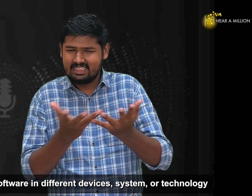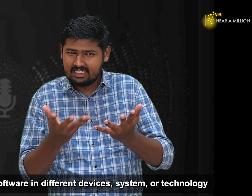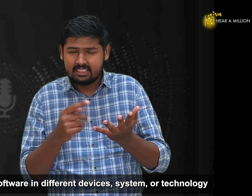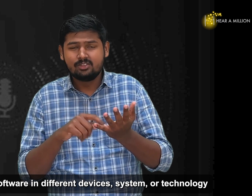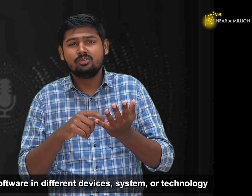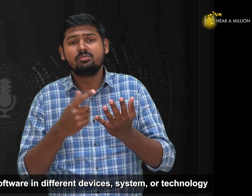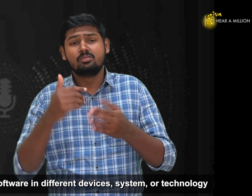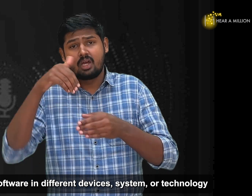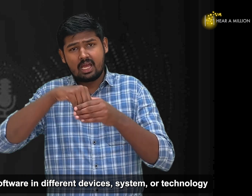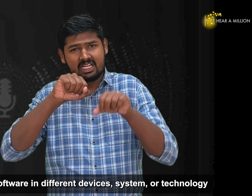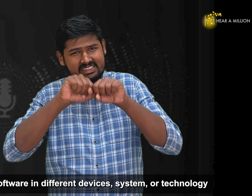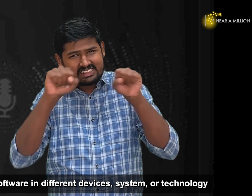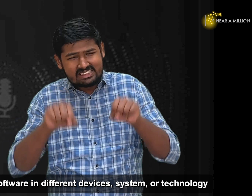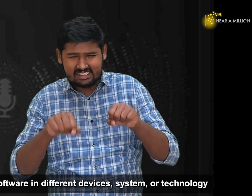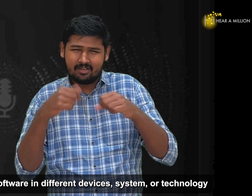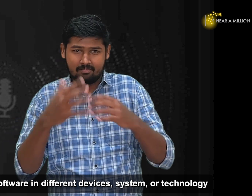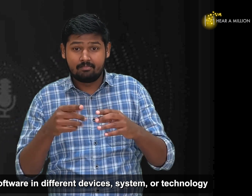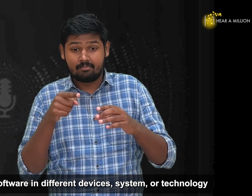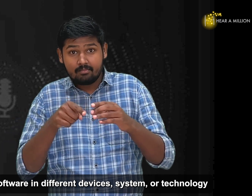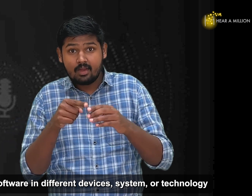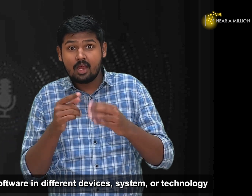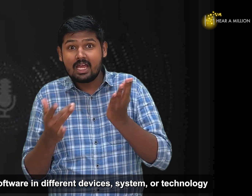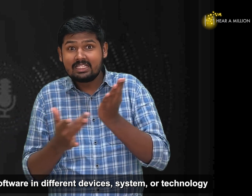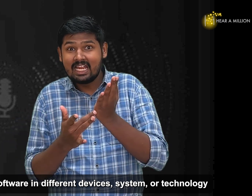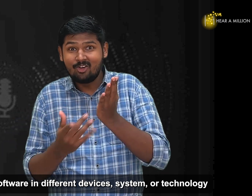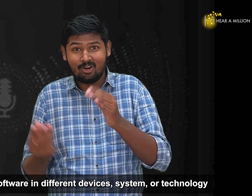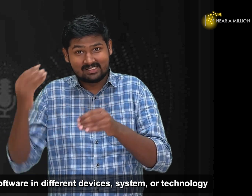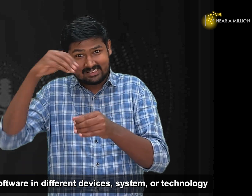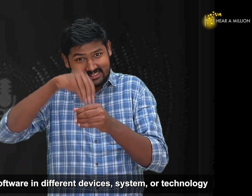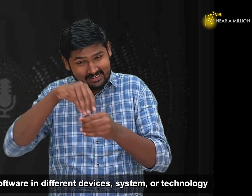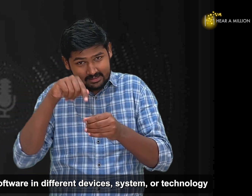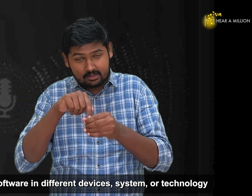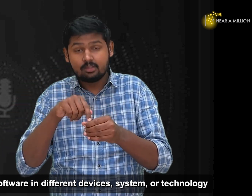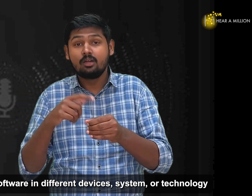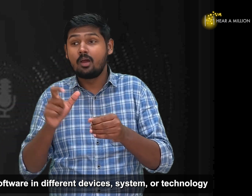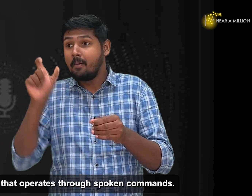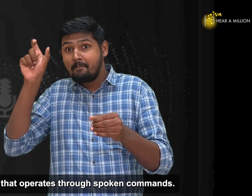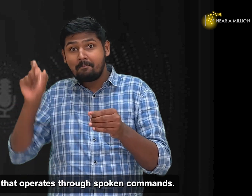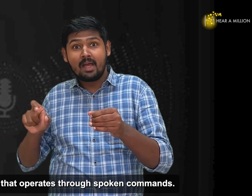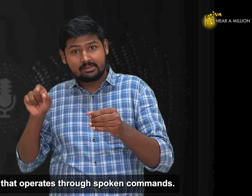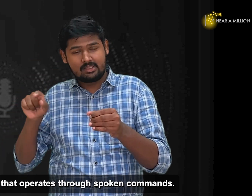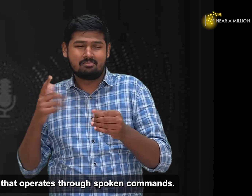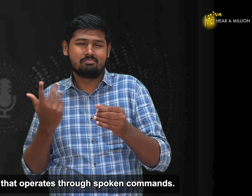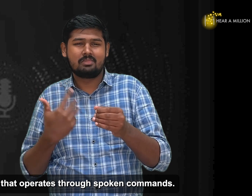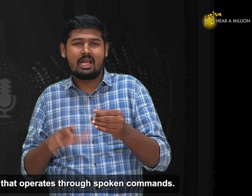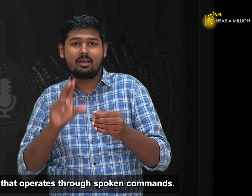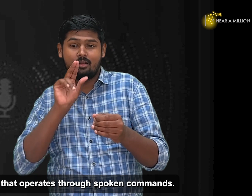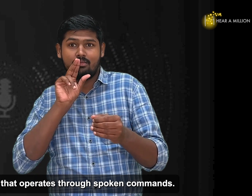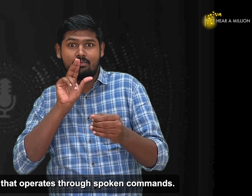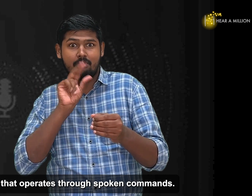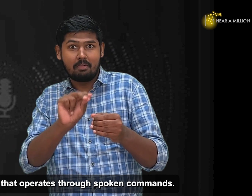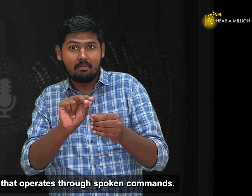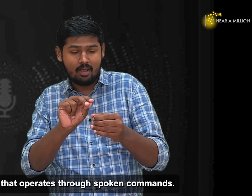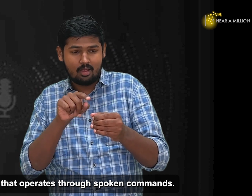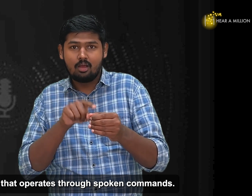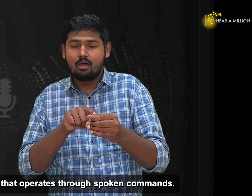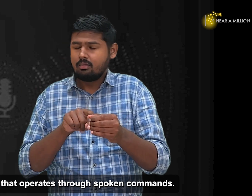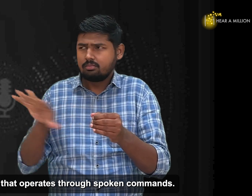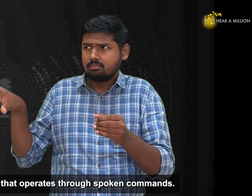एक सॉफ्टवेयर है जो बोले गए आदेशों के माध्यम से संचालित होता है।